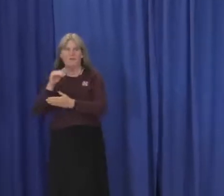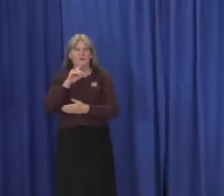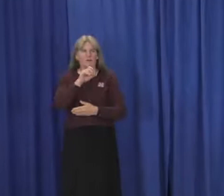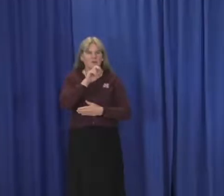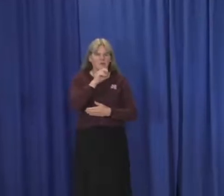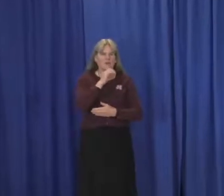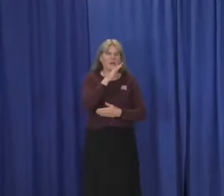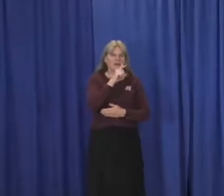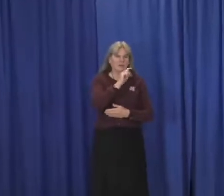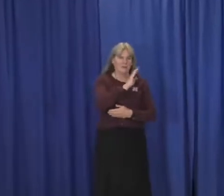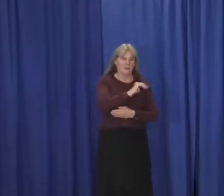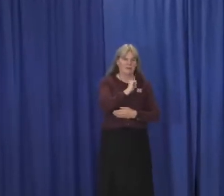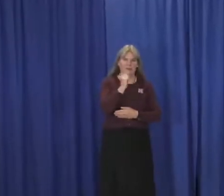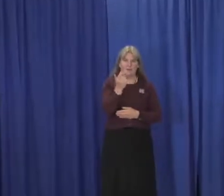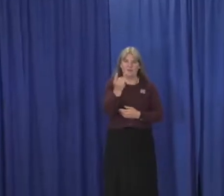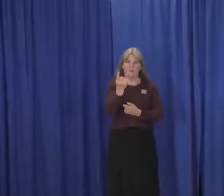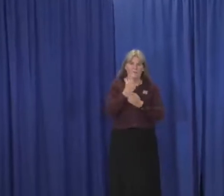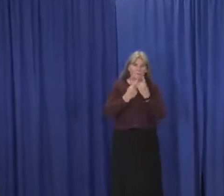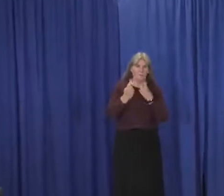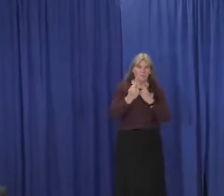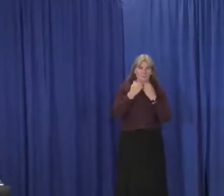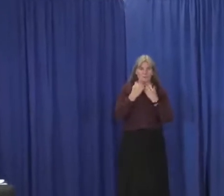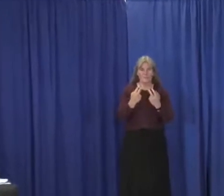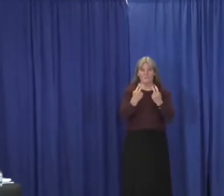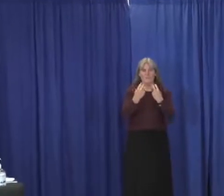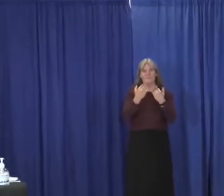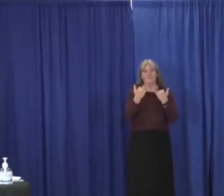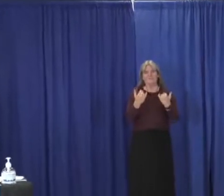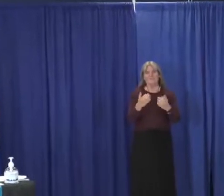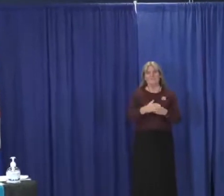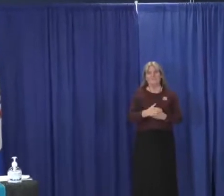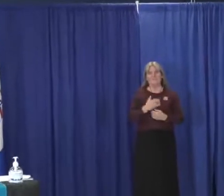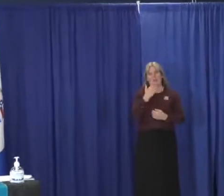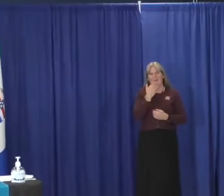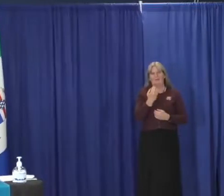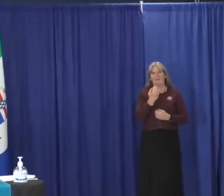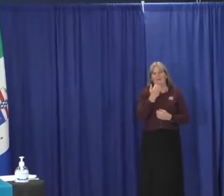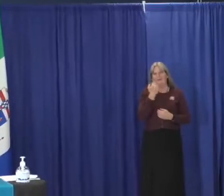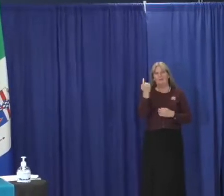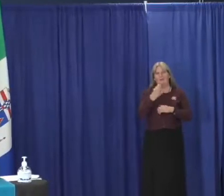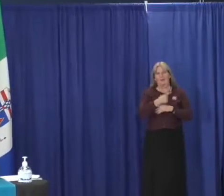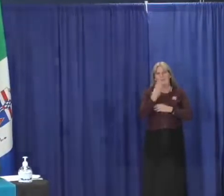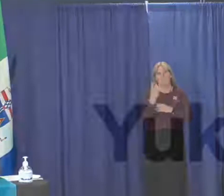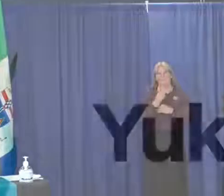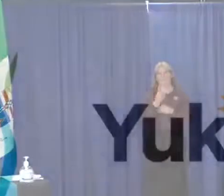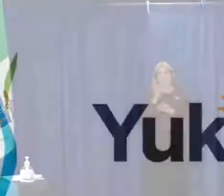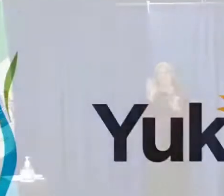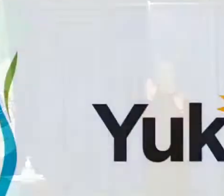the media on the line and everyone who tuned in to watch live over Facebook. Have a wonderful Wednesday, everyone.